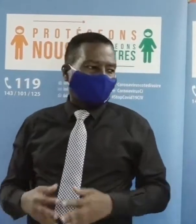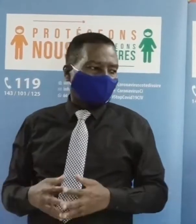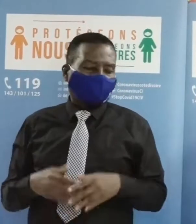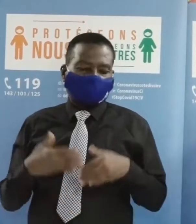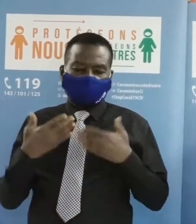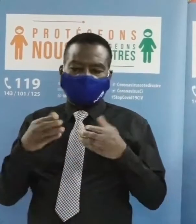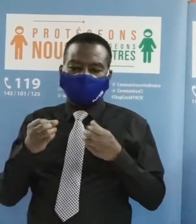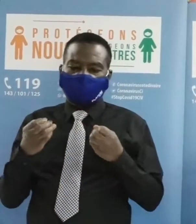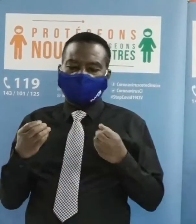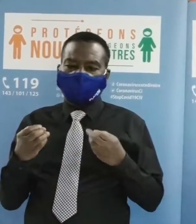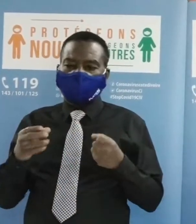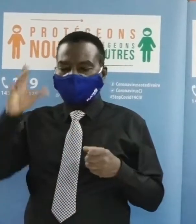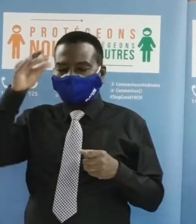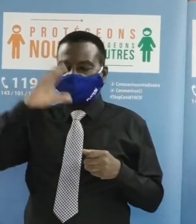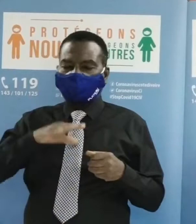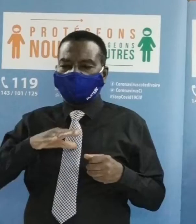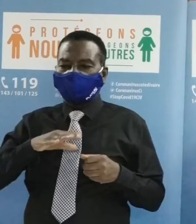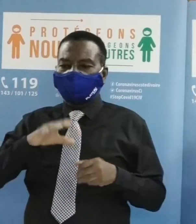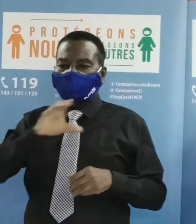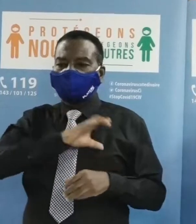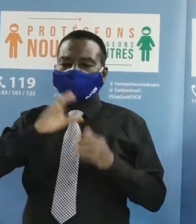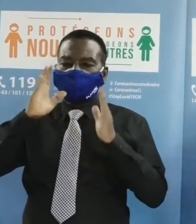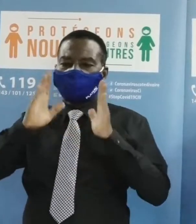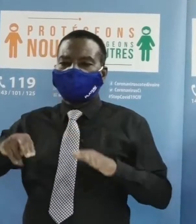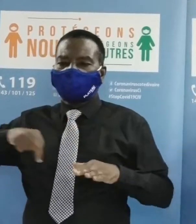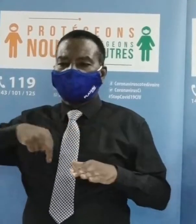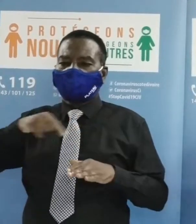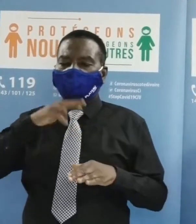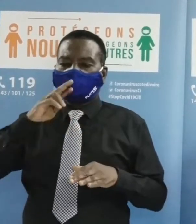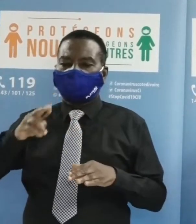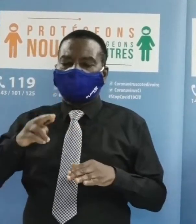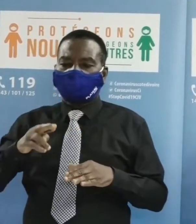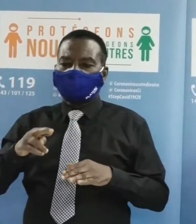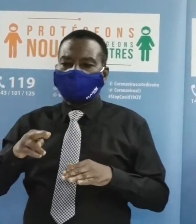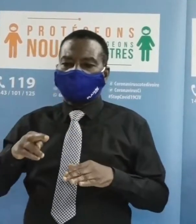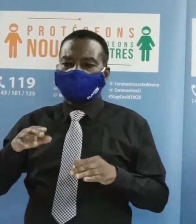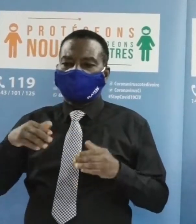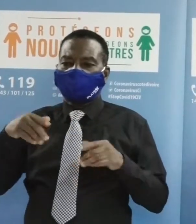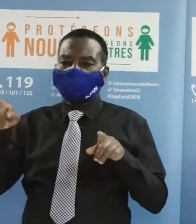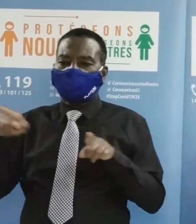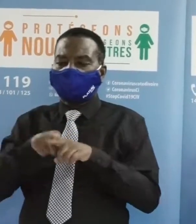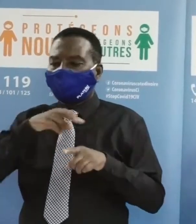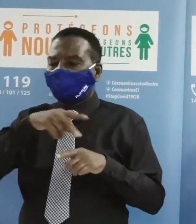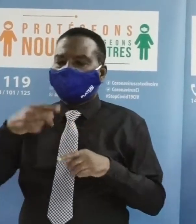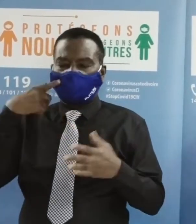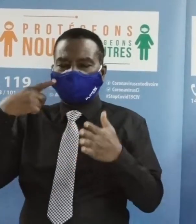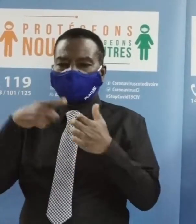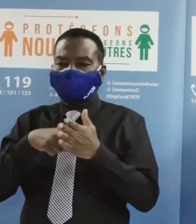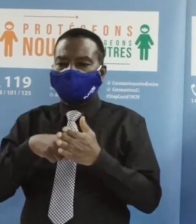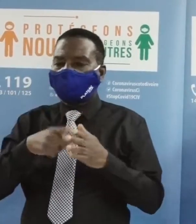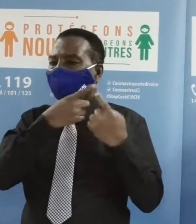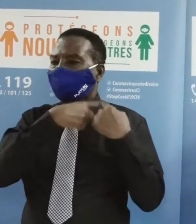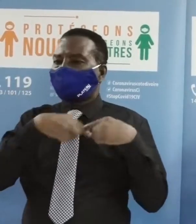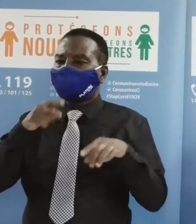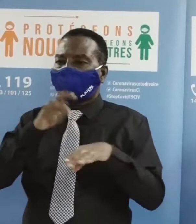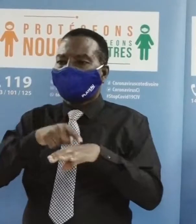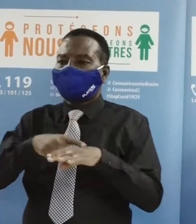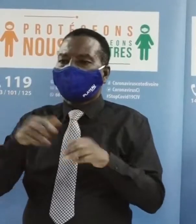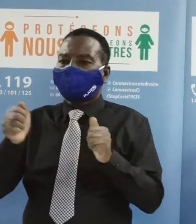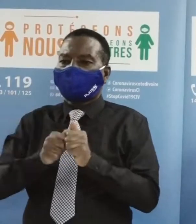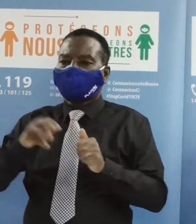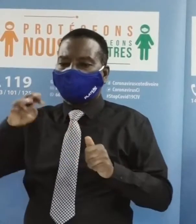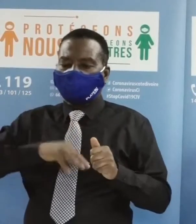merci beaucoup monsieur le commissaire g signale que nous sommes comme vous l'avez constaté depuis un moment avec monsieur